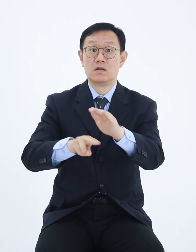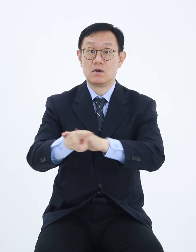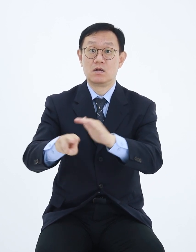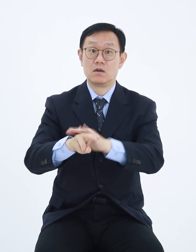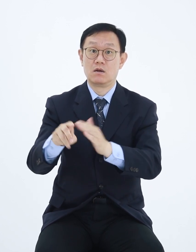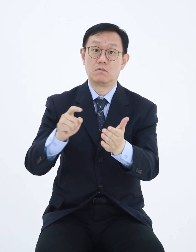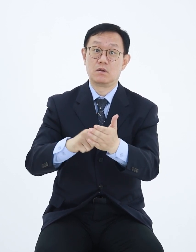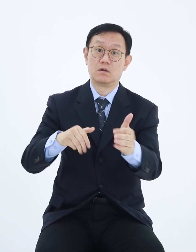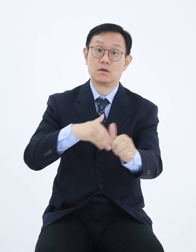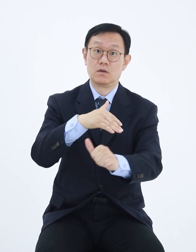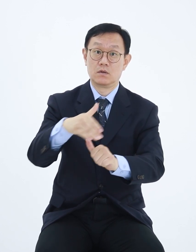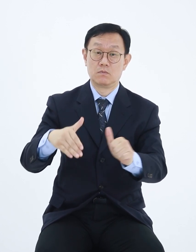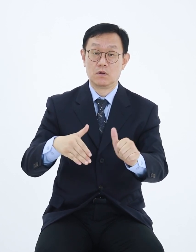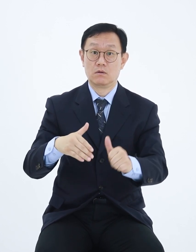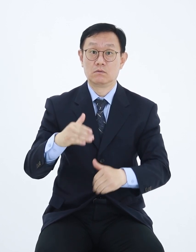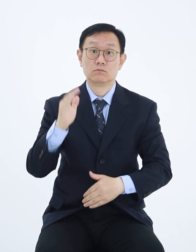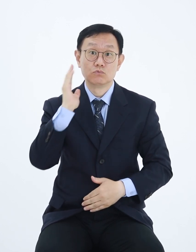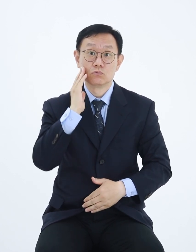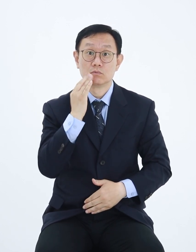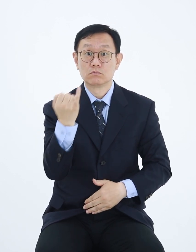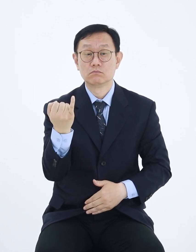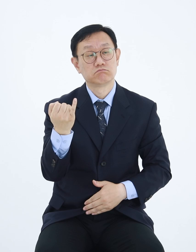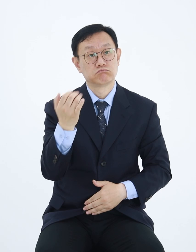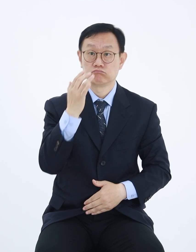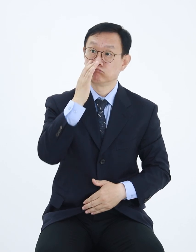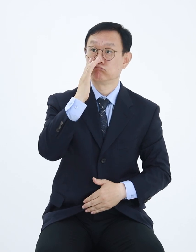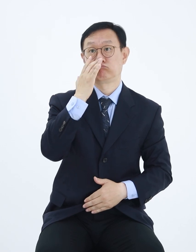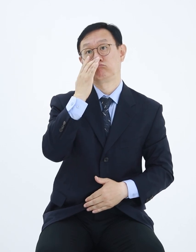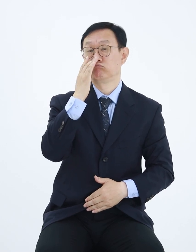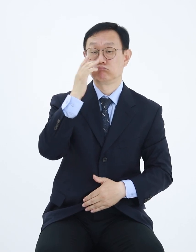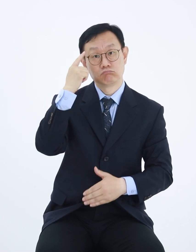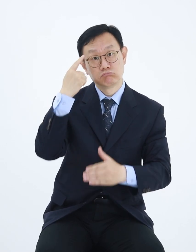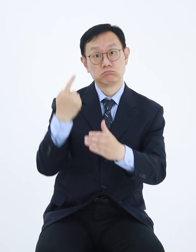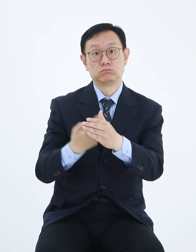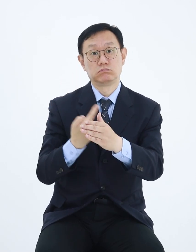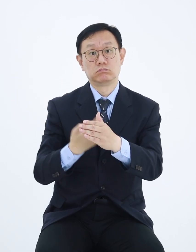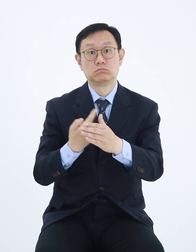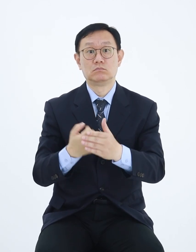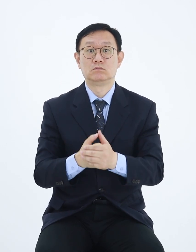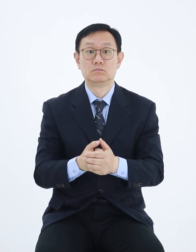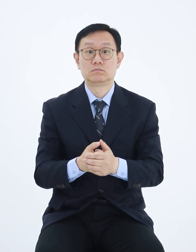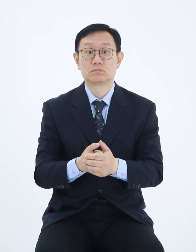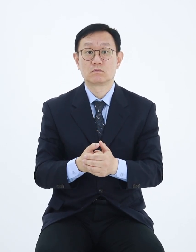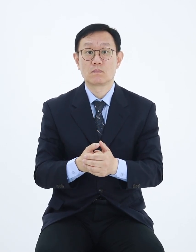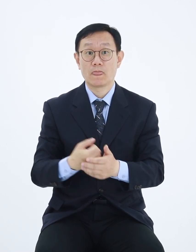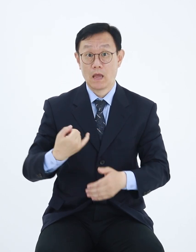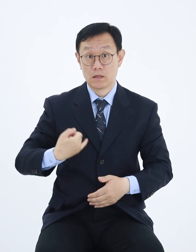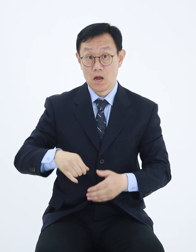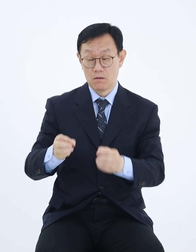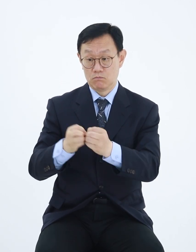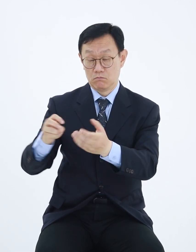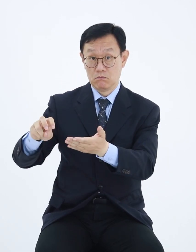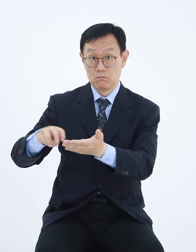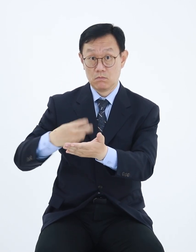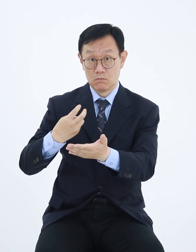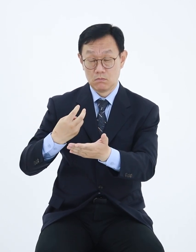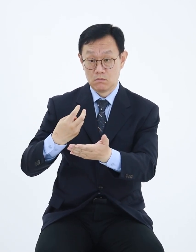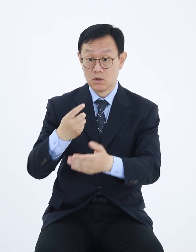되었지만 S씨는 이 사실을 전혀 모르고 있었습니다. S씨는 딸의 문자 메시지를 받고 텔레비전을 켜고